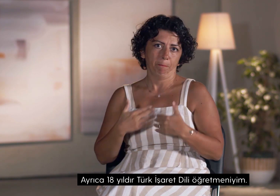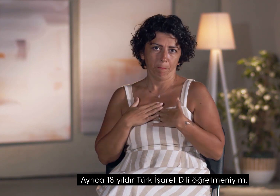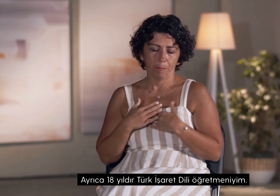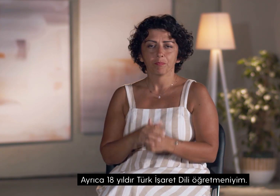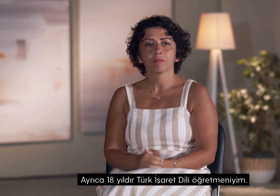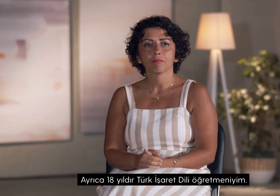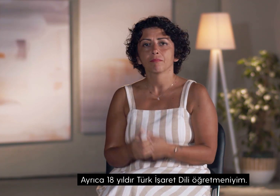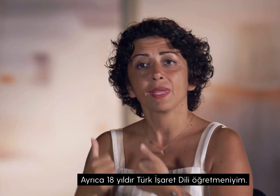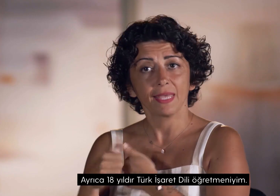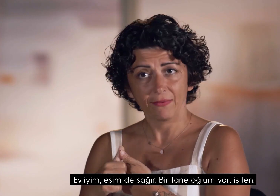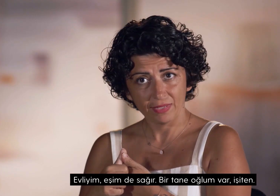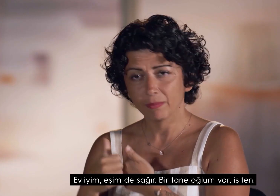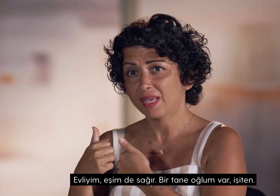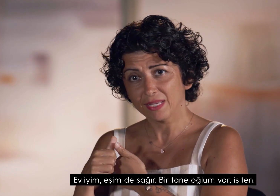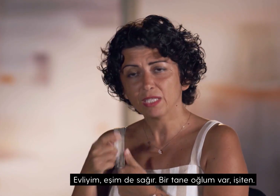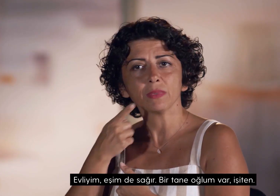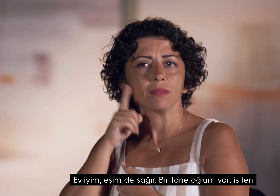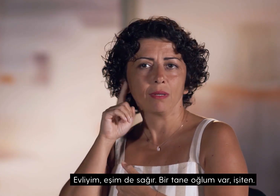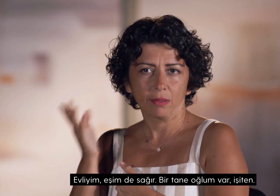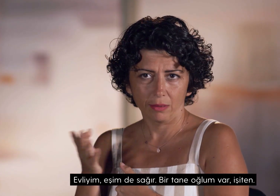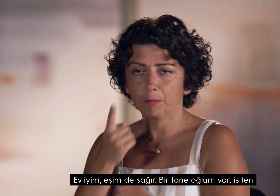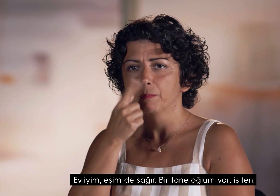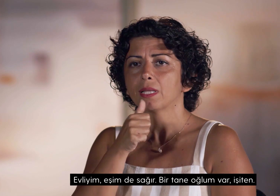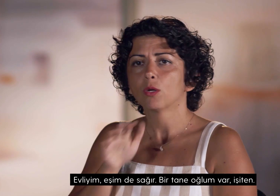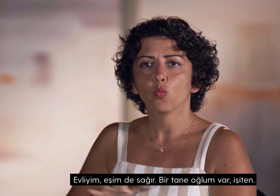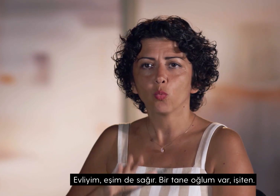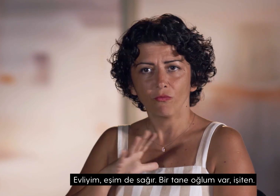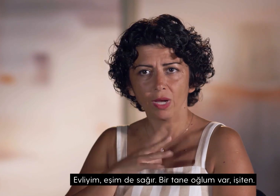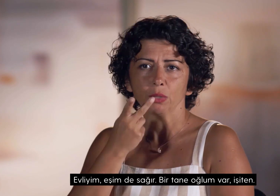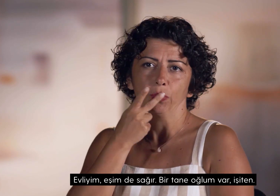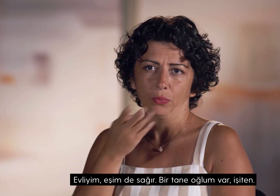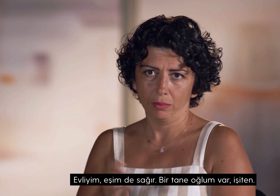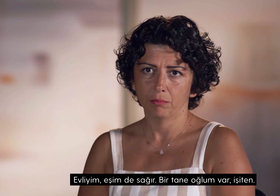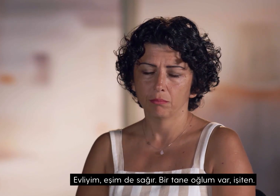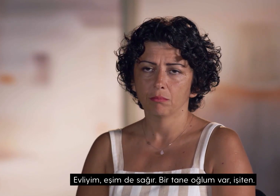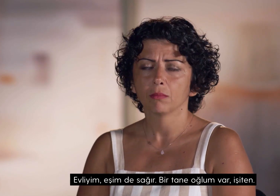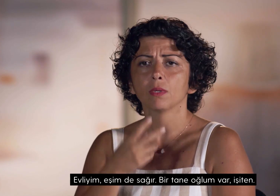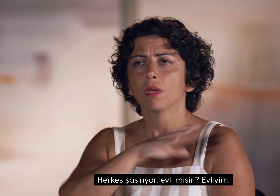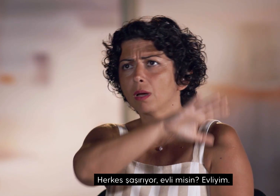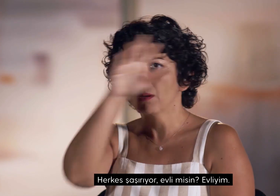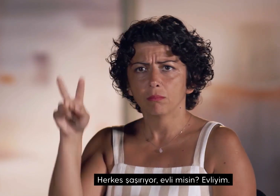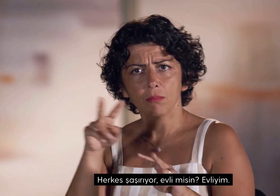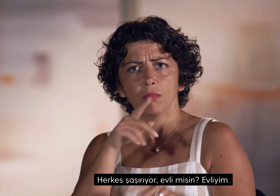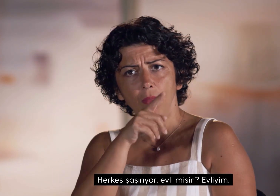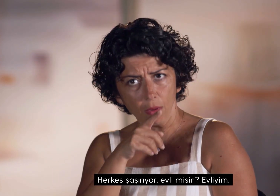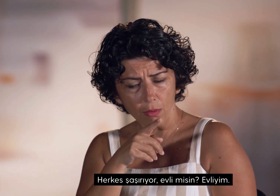öğretmeniyim. Evliyim, eşim de sağır, bir tane oğlum var, işiten. Herkes şaşırıyor, evli